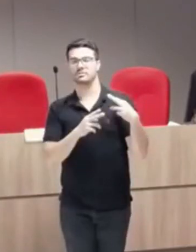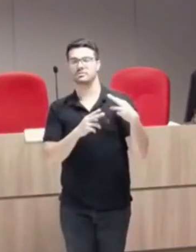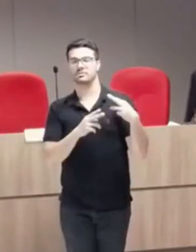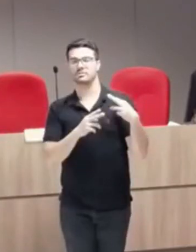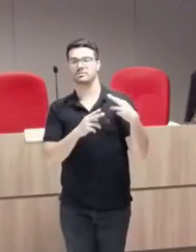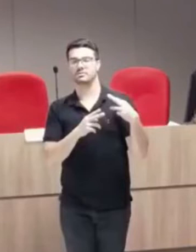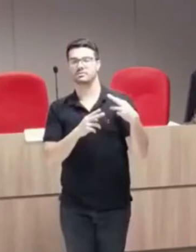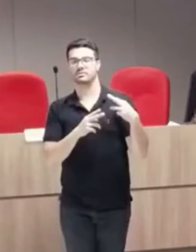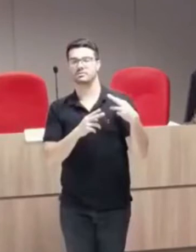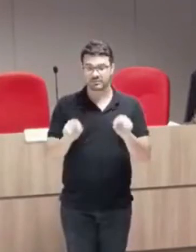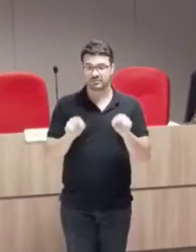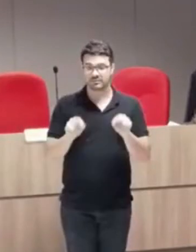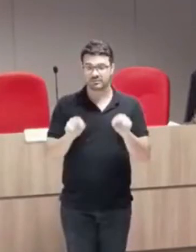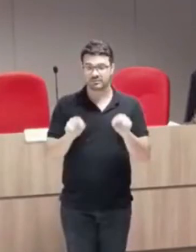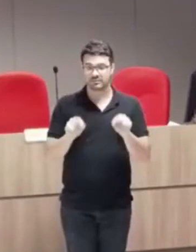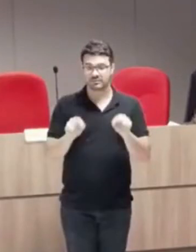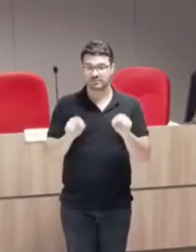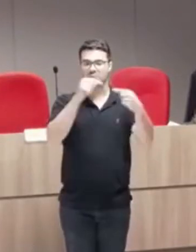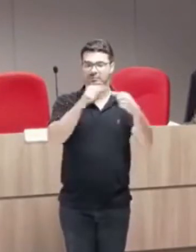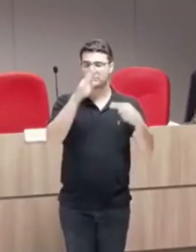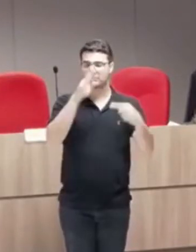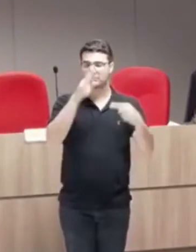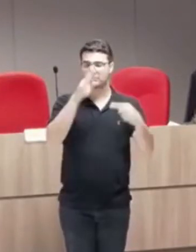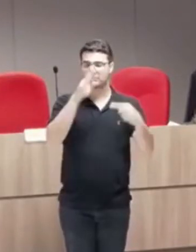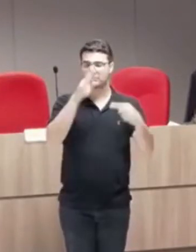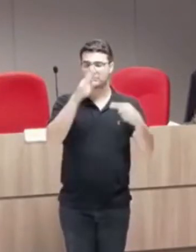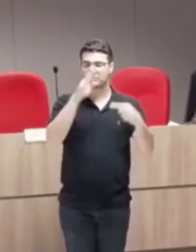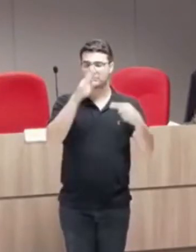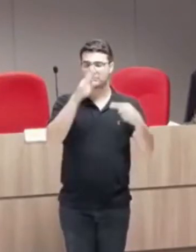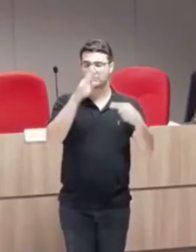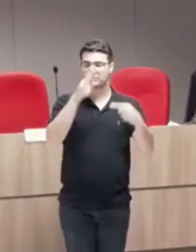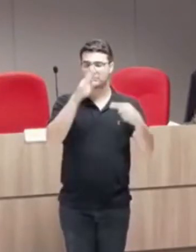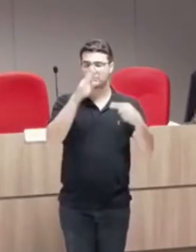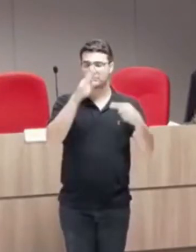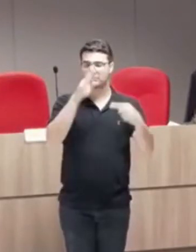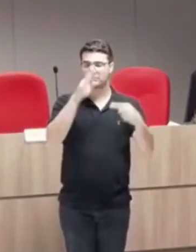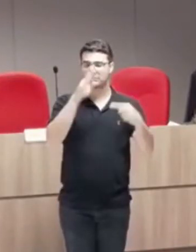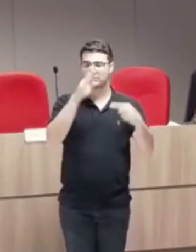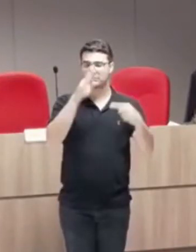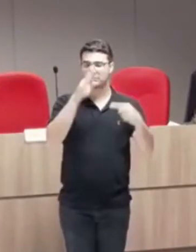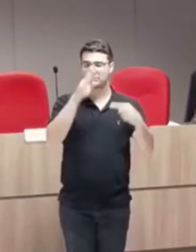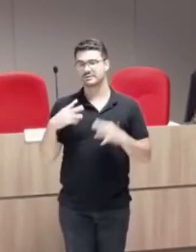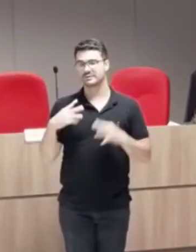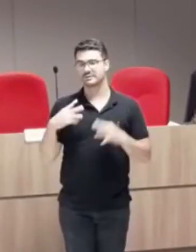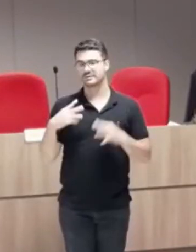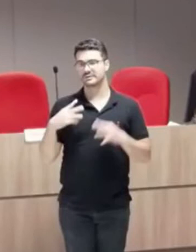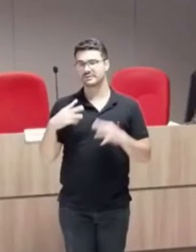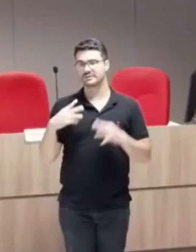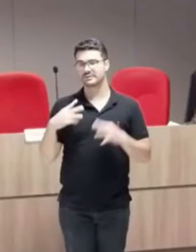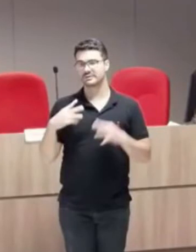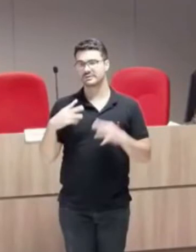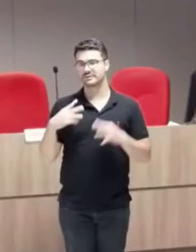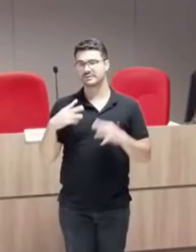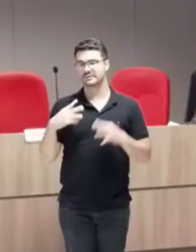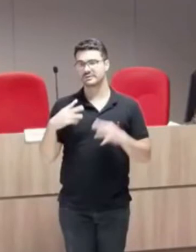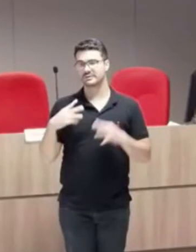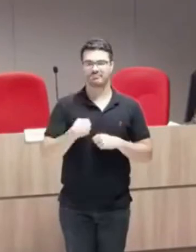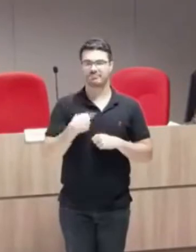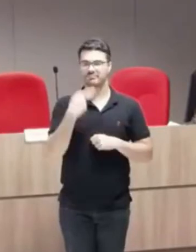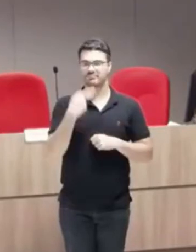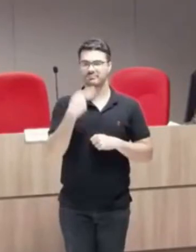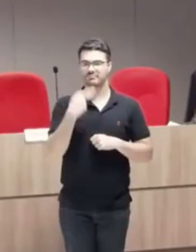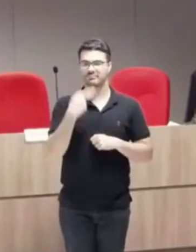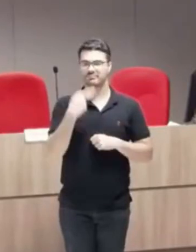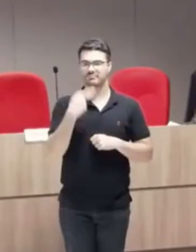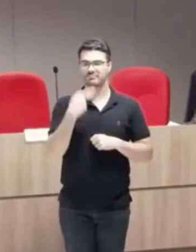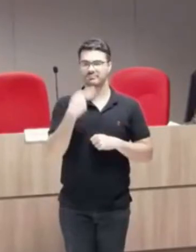do alcance e da finalidade social às atividades finalísticas do Ministério Público. Querido doutor Daniel, todo evento que eu tenho, estou presente, então obrigado a falar sobre esse